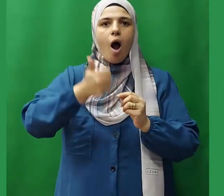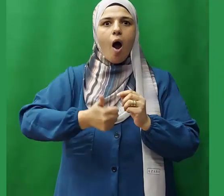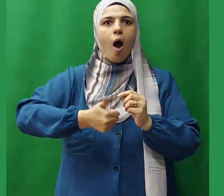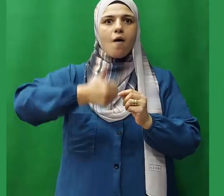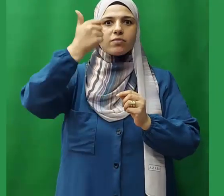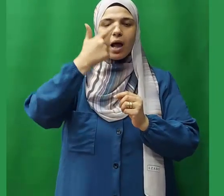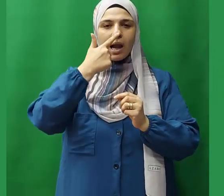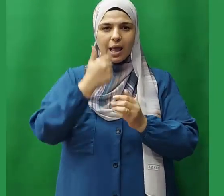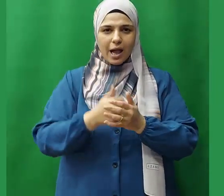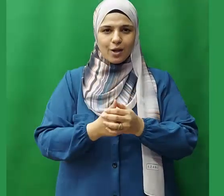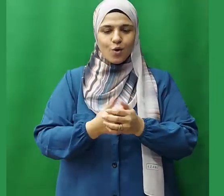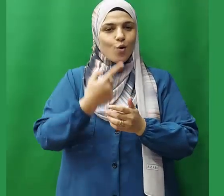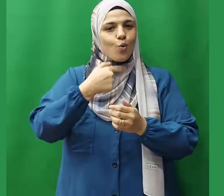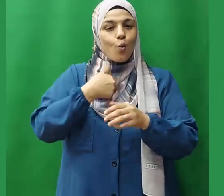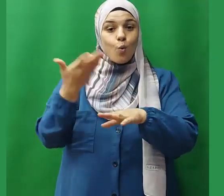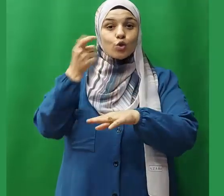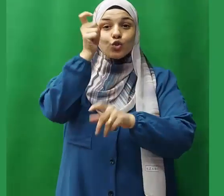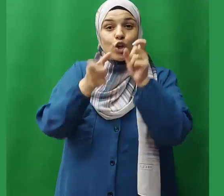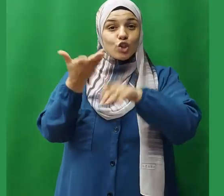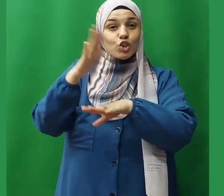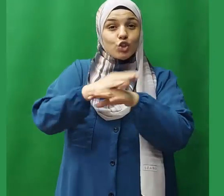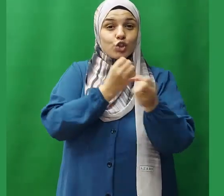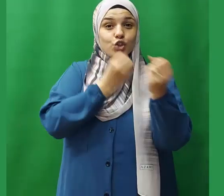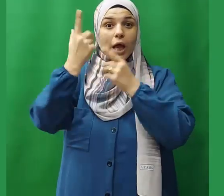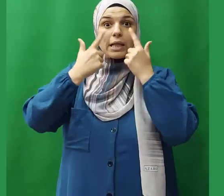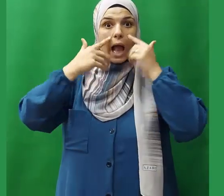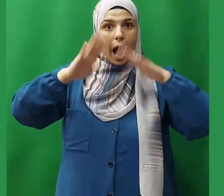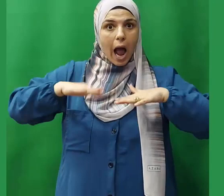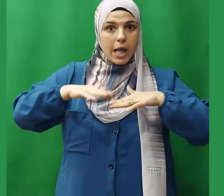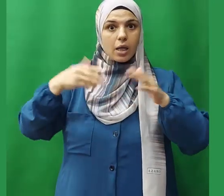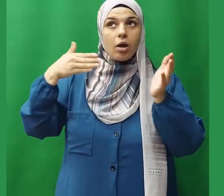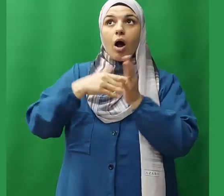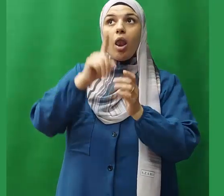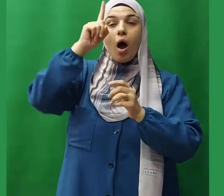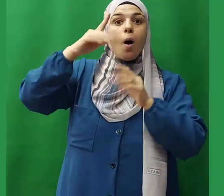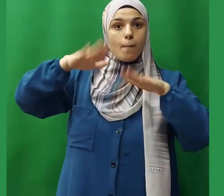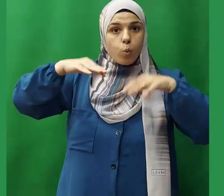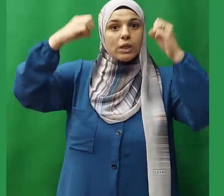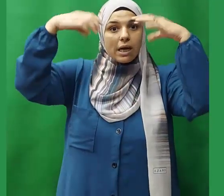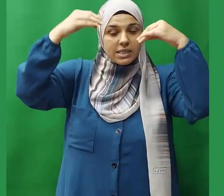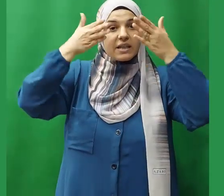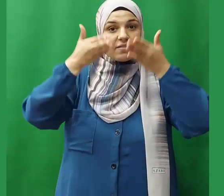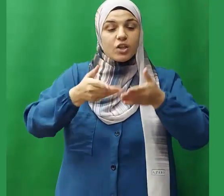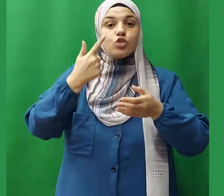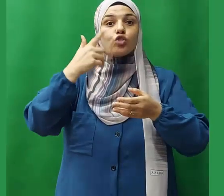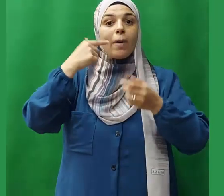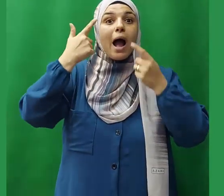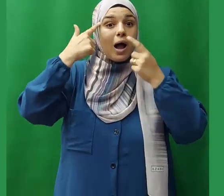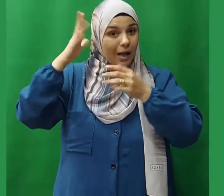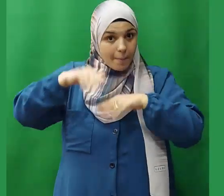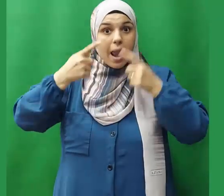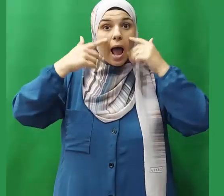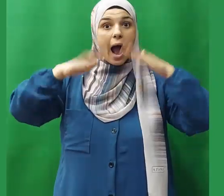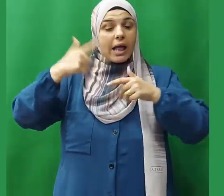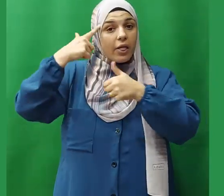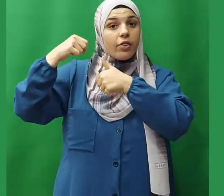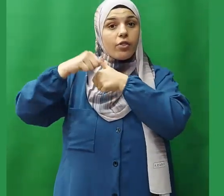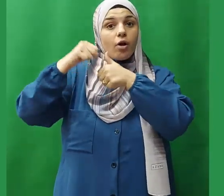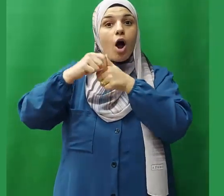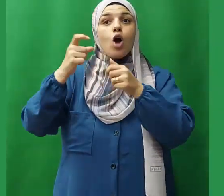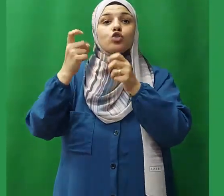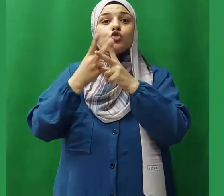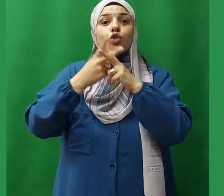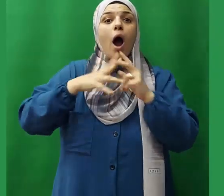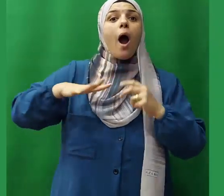ريح المسك والشهداء احياء عند ربهم يرزقون كما انهم احياء في ذاكره